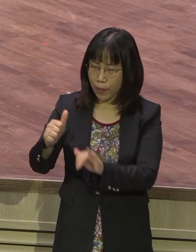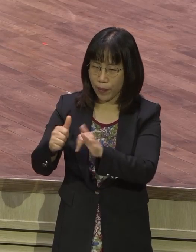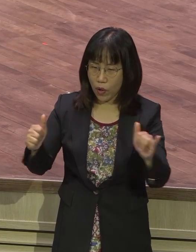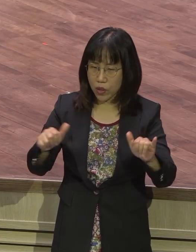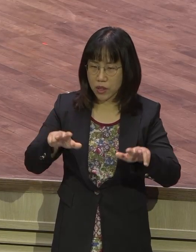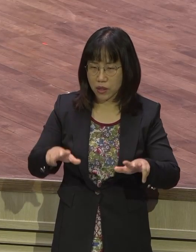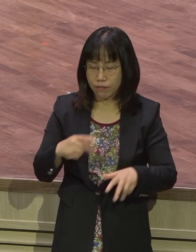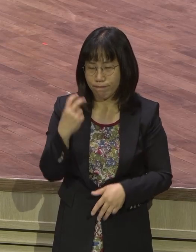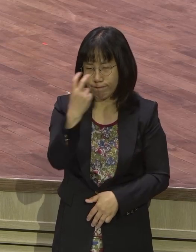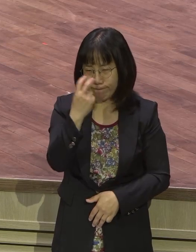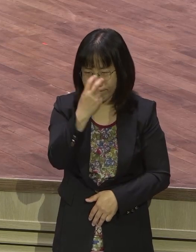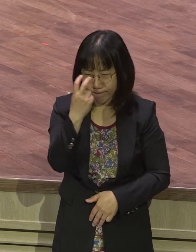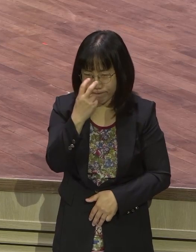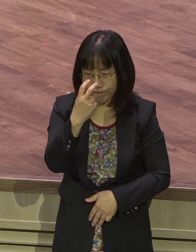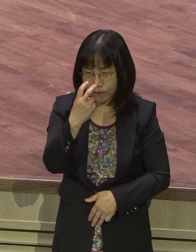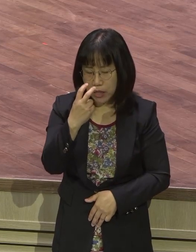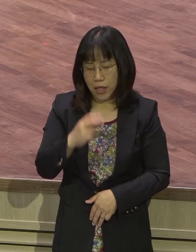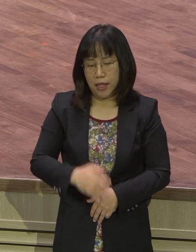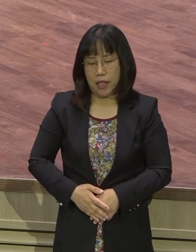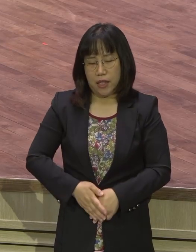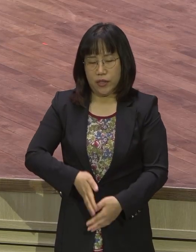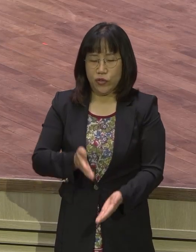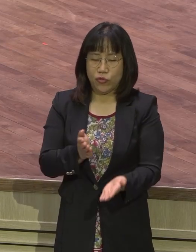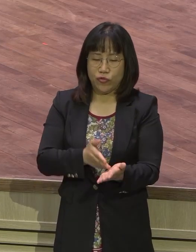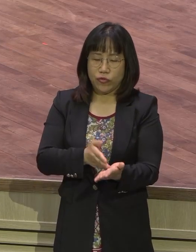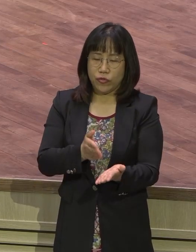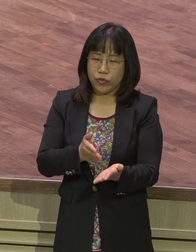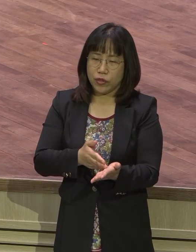조사한다 이래서 뉴스 때리고 있는데